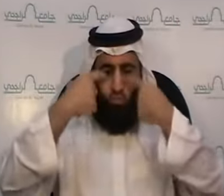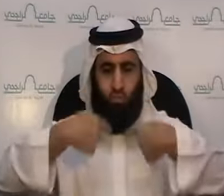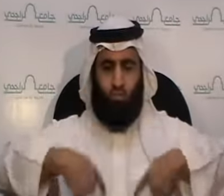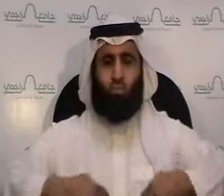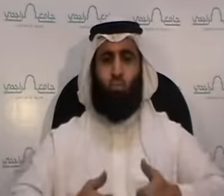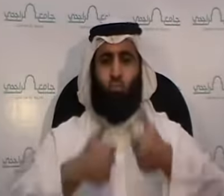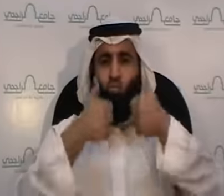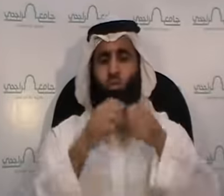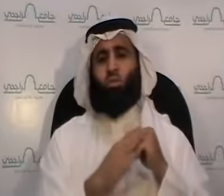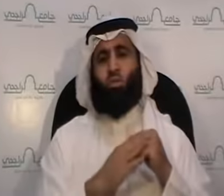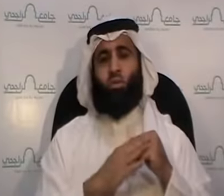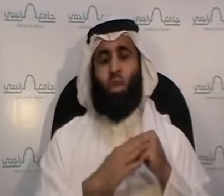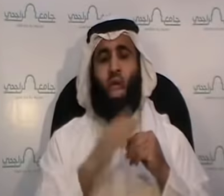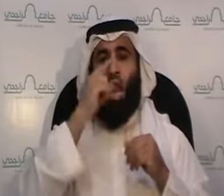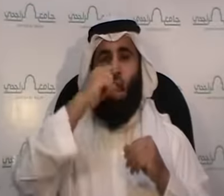لبناء الإنسان على أسس سليمة